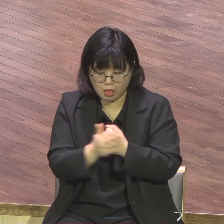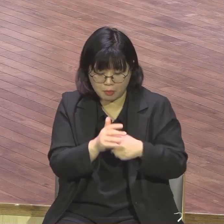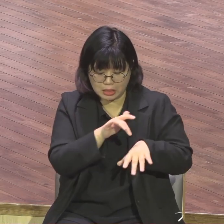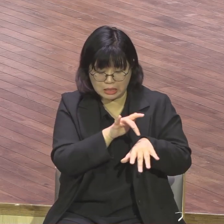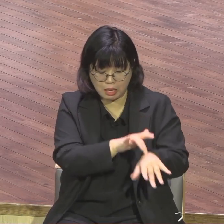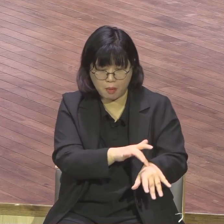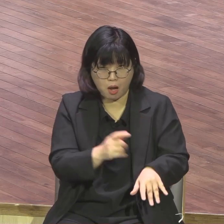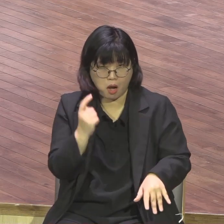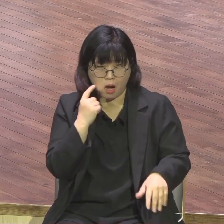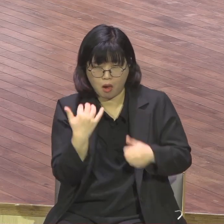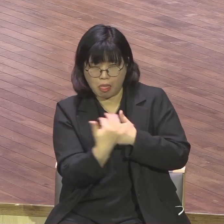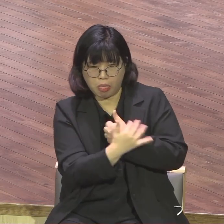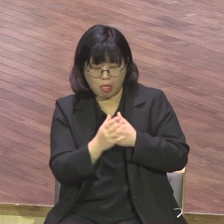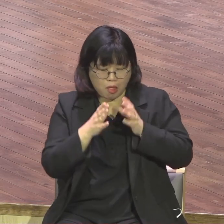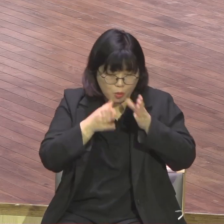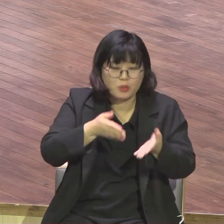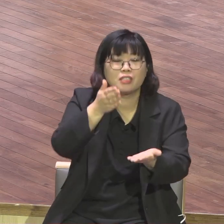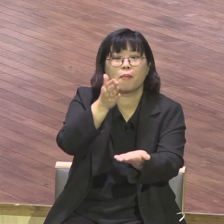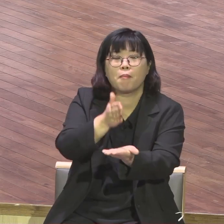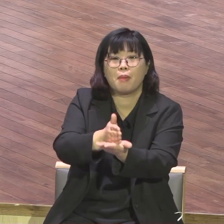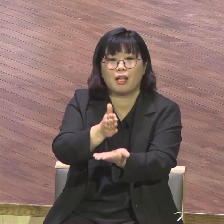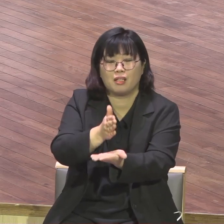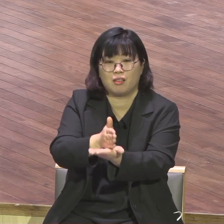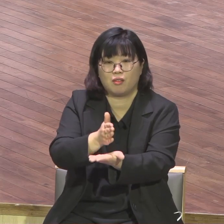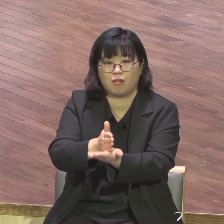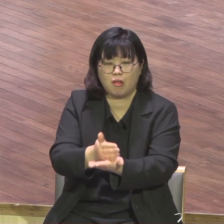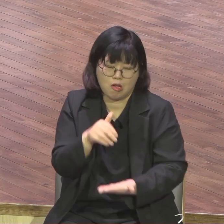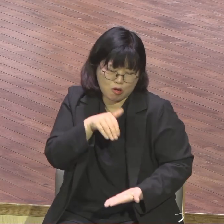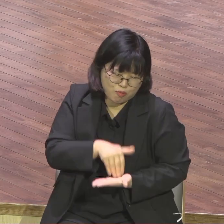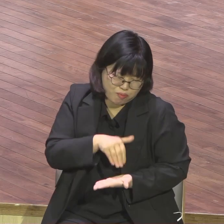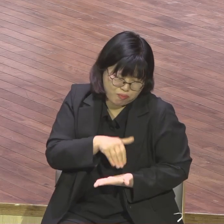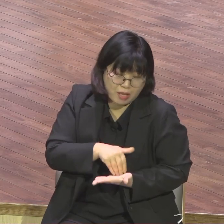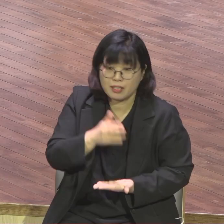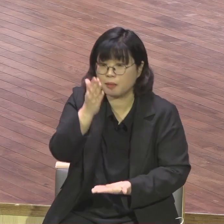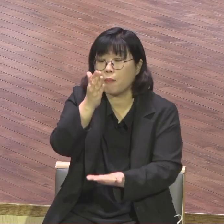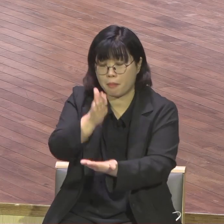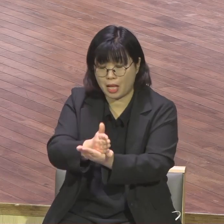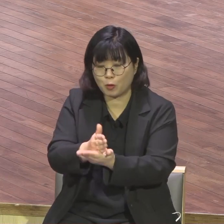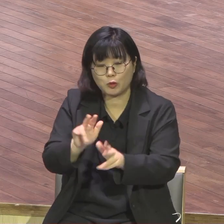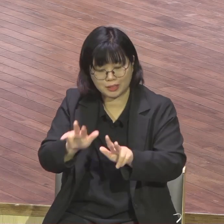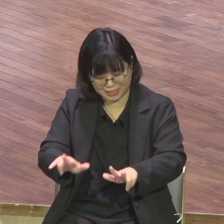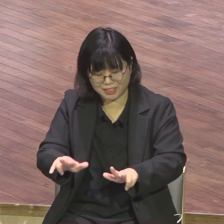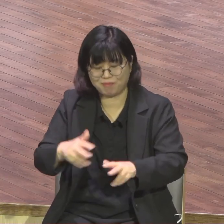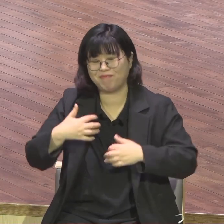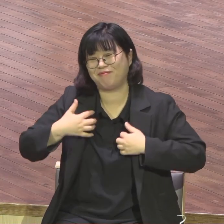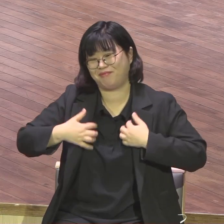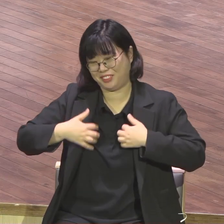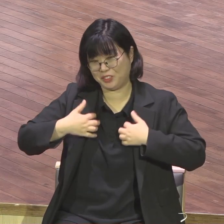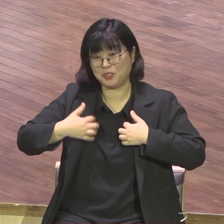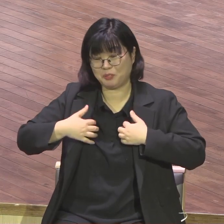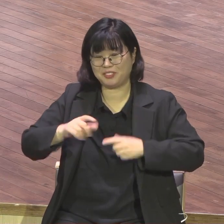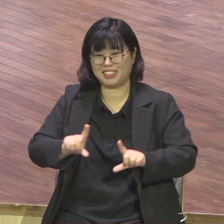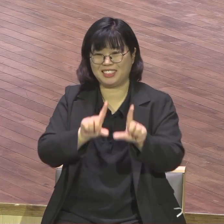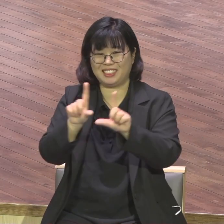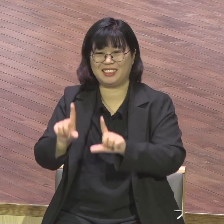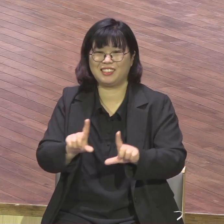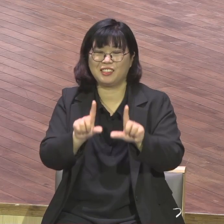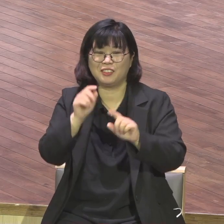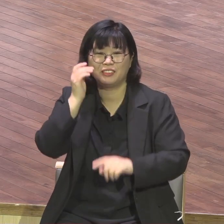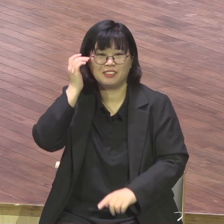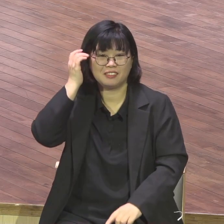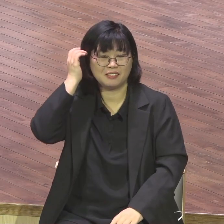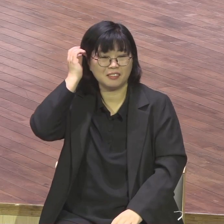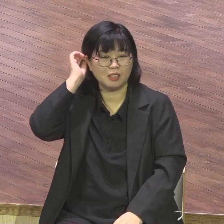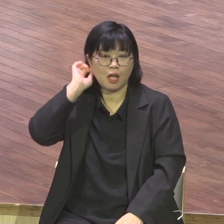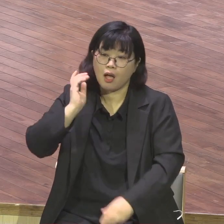계속 속는단 말이에요. 속으니까 후회한 삶을 산단 말이에요. 그래서 중요한 것은요. 중요한 것은 이걸